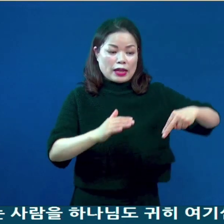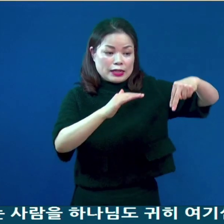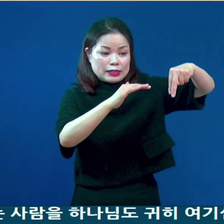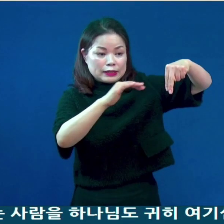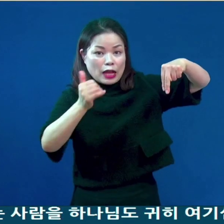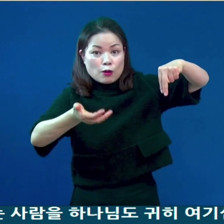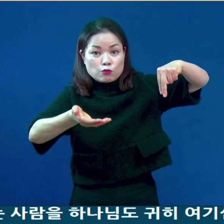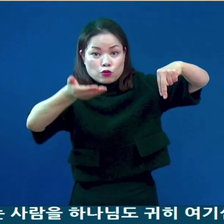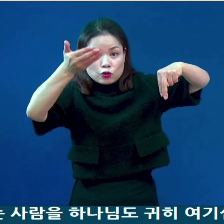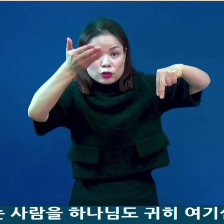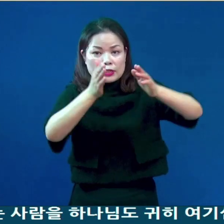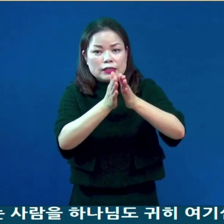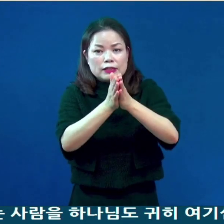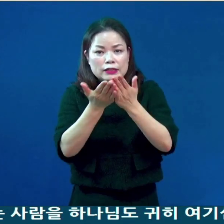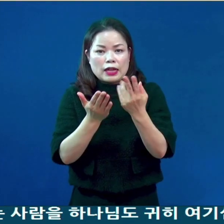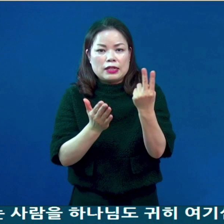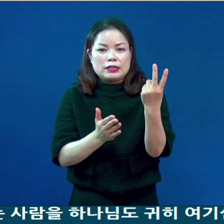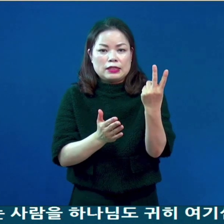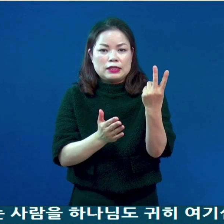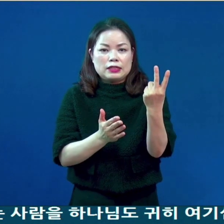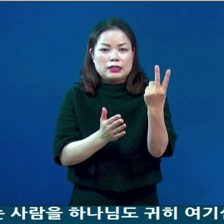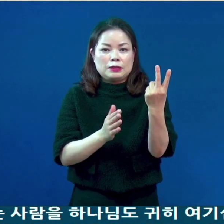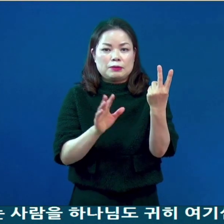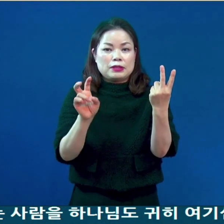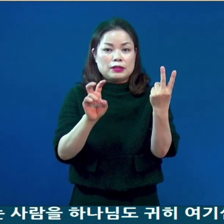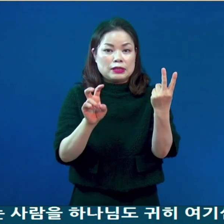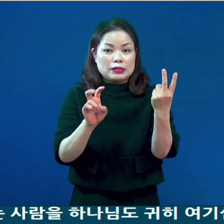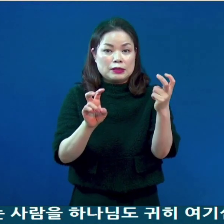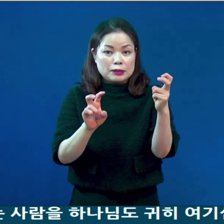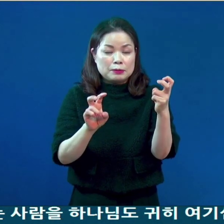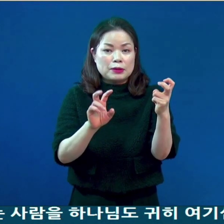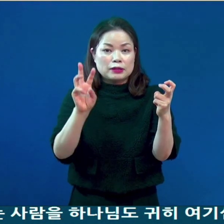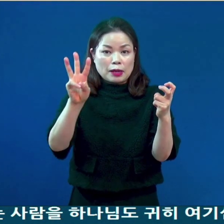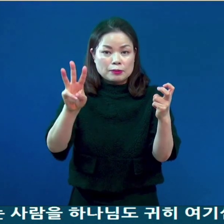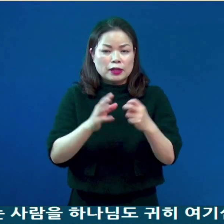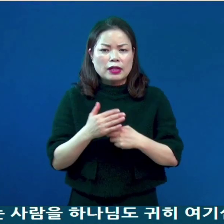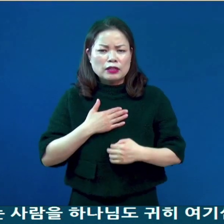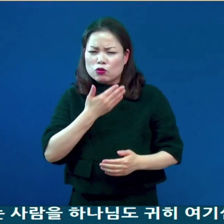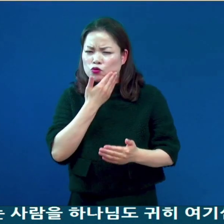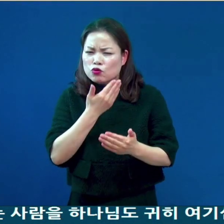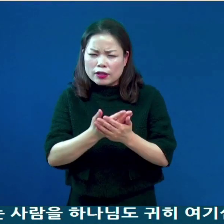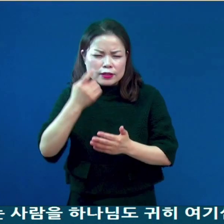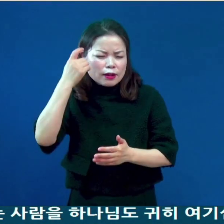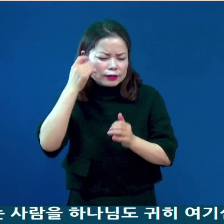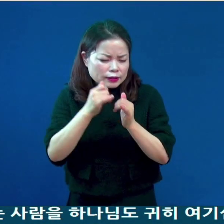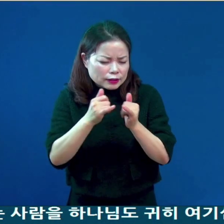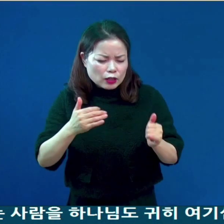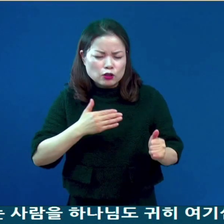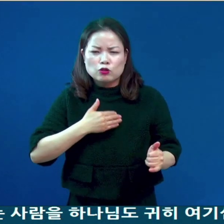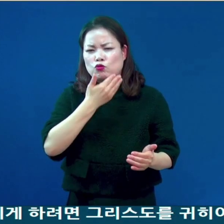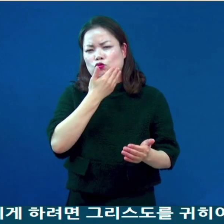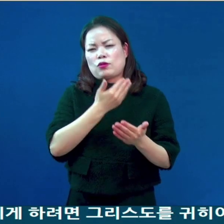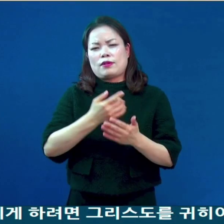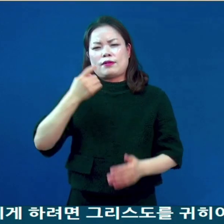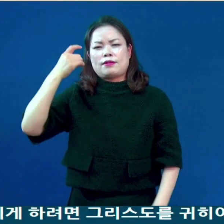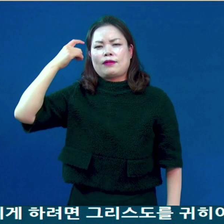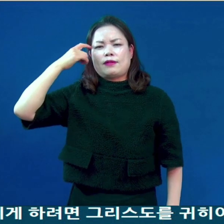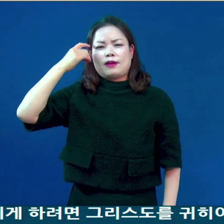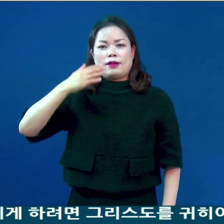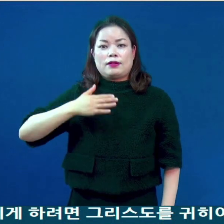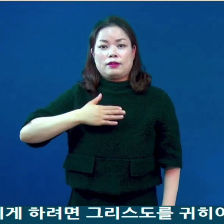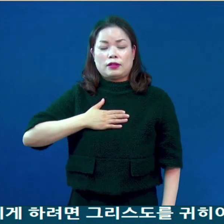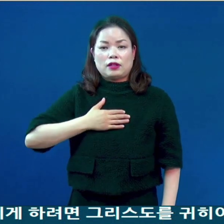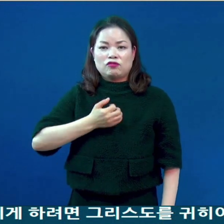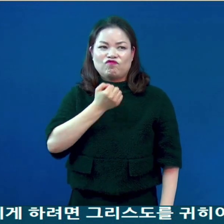사무엘상 20장 30절에 보면 여호와께서 사무엘에게 얘기하죠. 나를 귀하게 여기는 자를 나도 귀하게 여기고